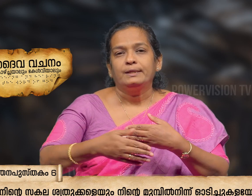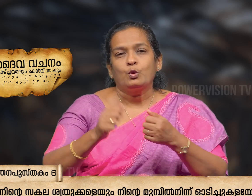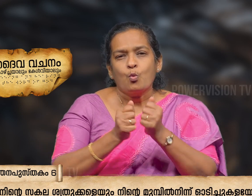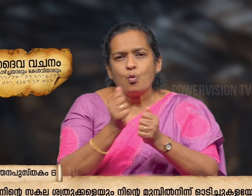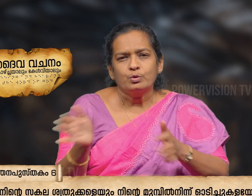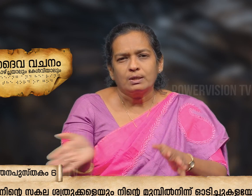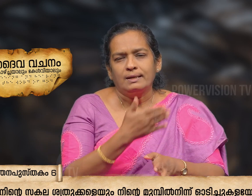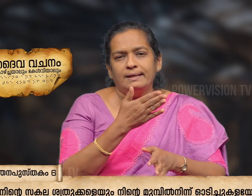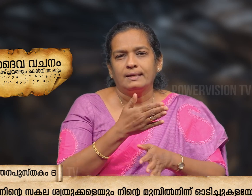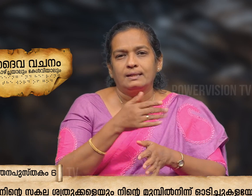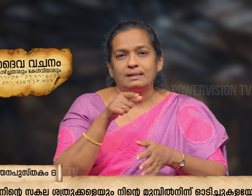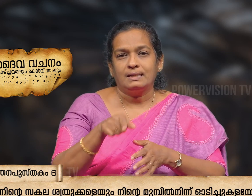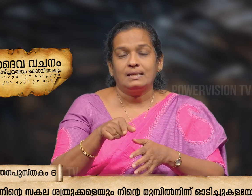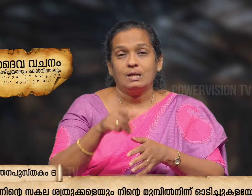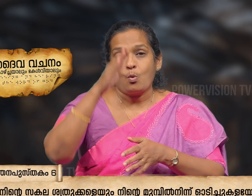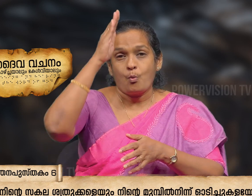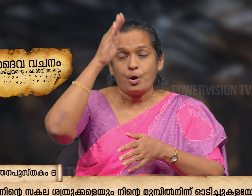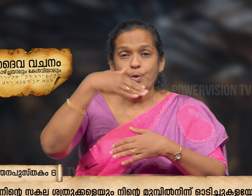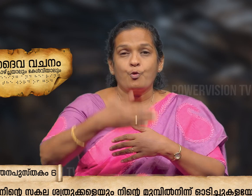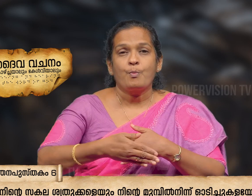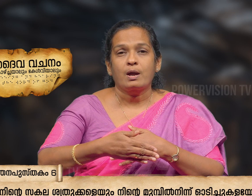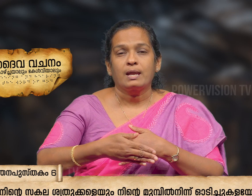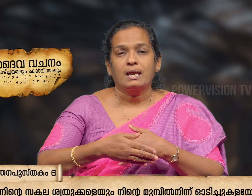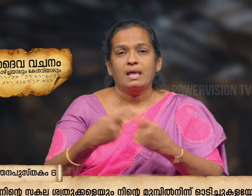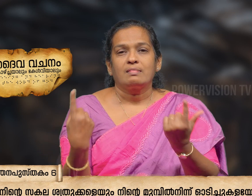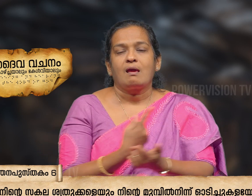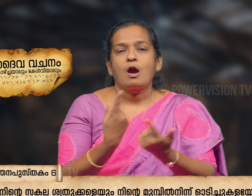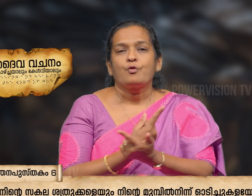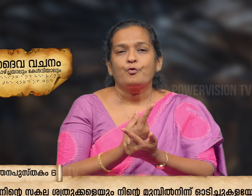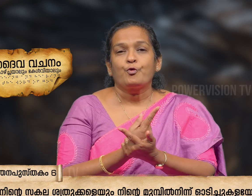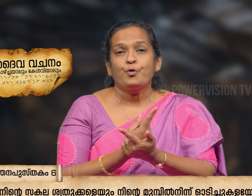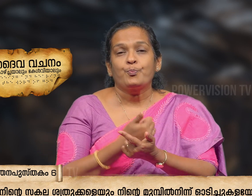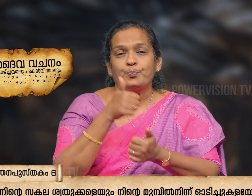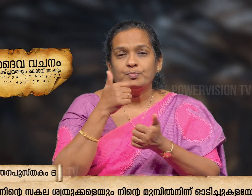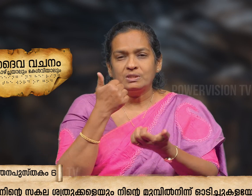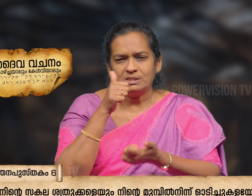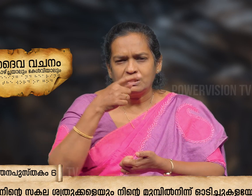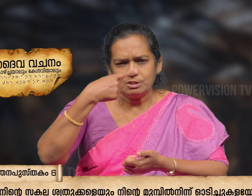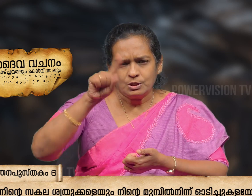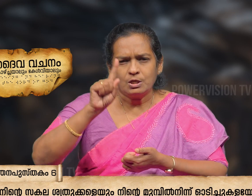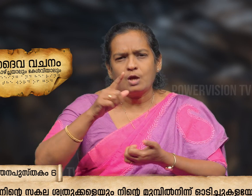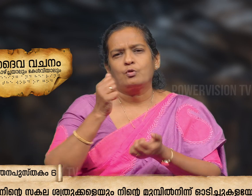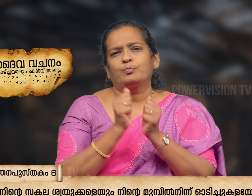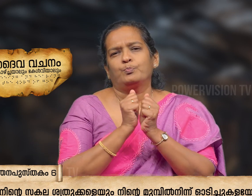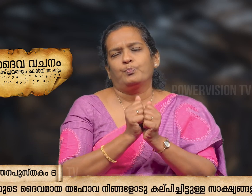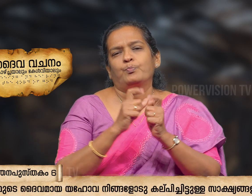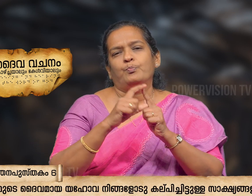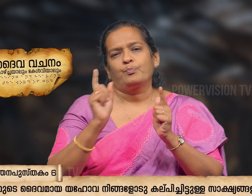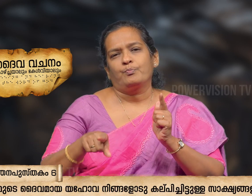ഓടിച്ചു കളയേണ്ടതിനും നീ യഹോവയുടെ മുൻപാകെ ന്യായവും ഹിതവുമായുള്ളതിനെ ചെയ്യണം. നമ്മുടെ ദൈവമായ